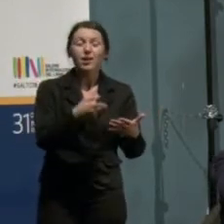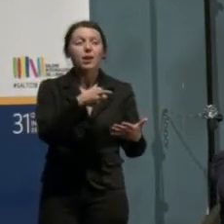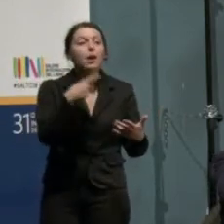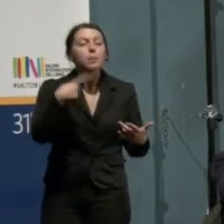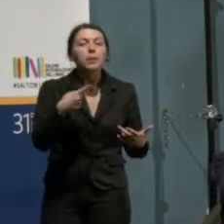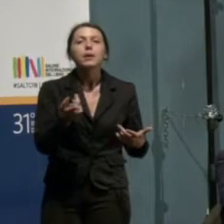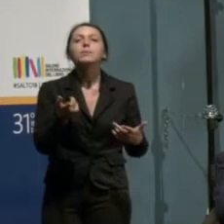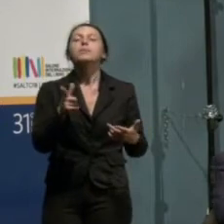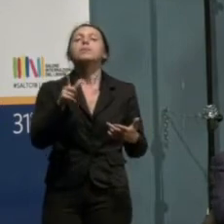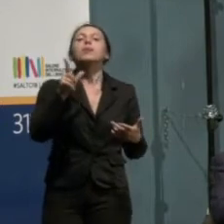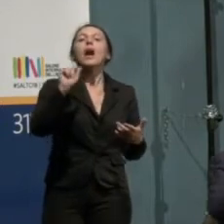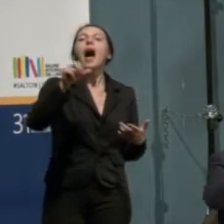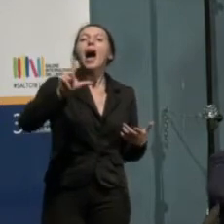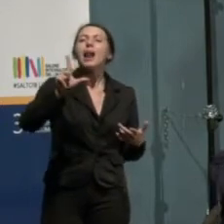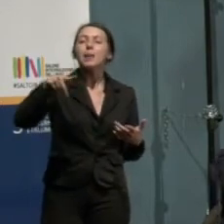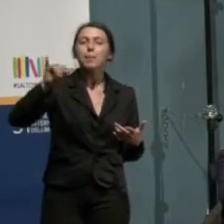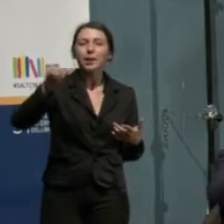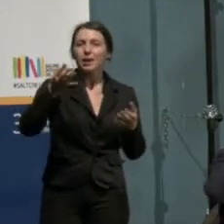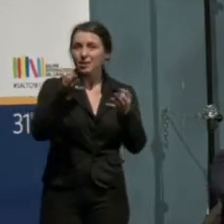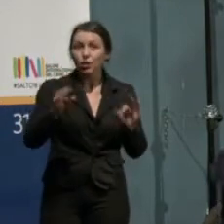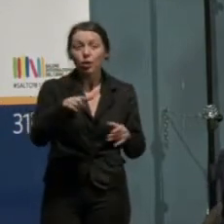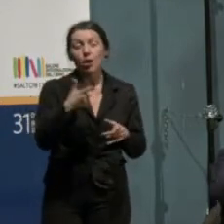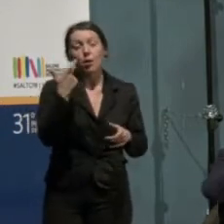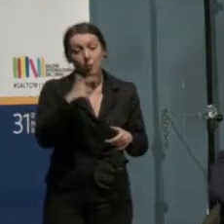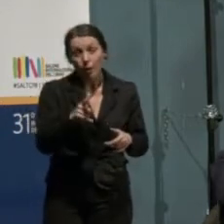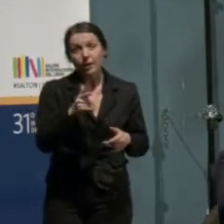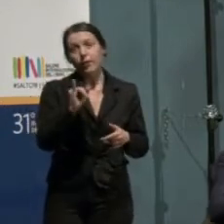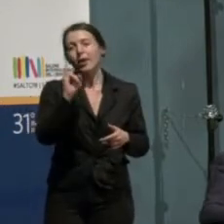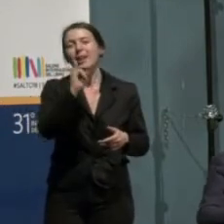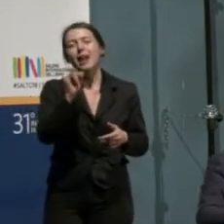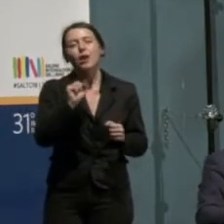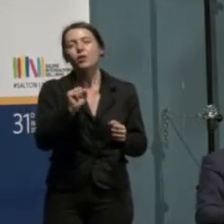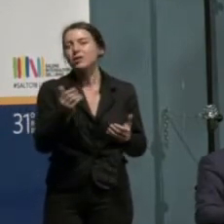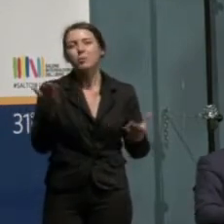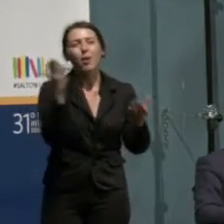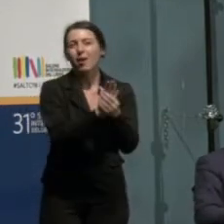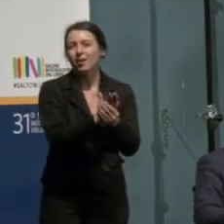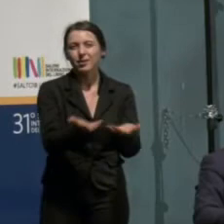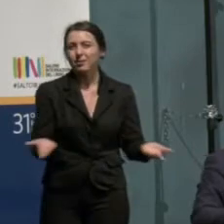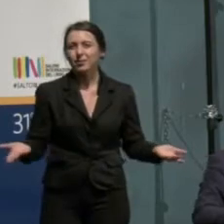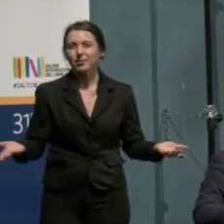alla signora luciana alpi perché non si può archiviare il caso di l'aria il caso di mira